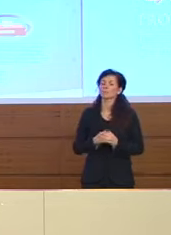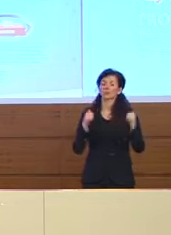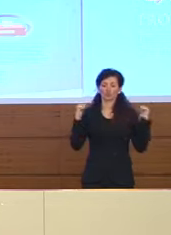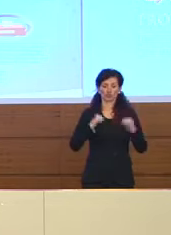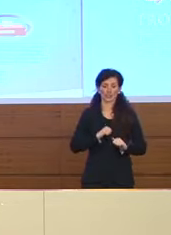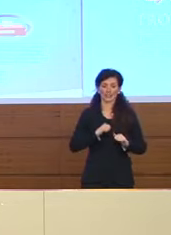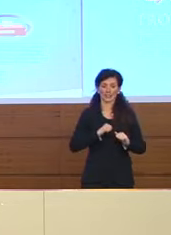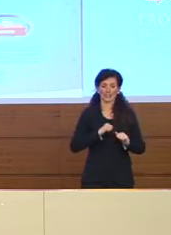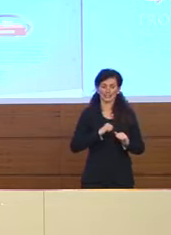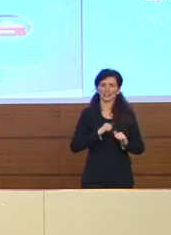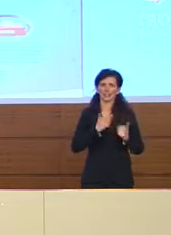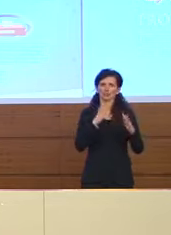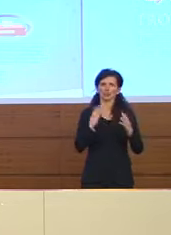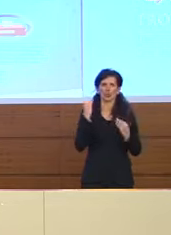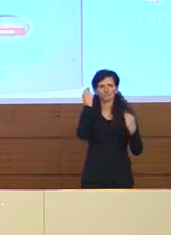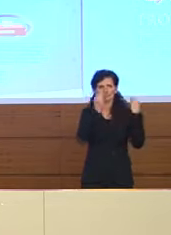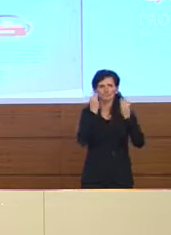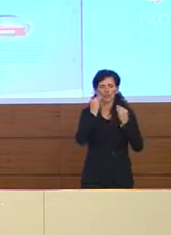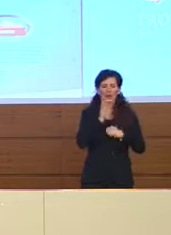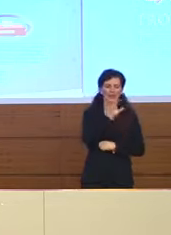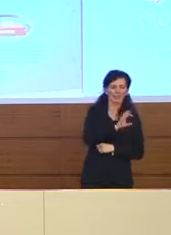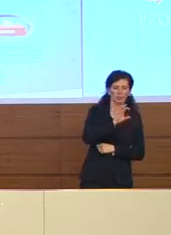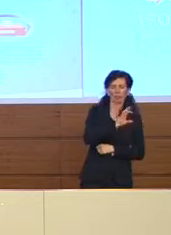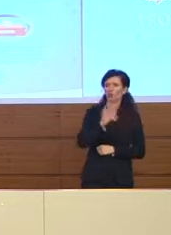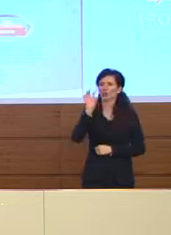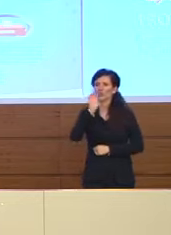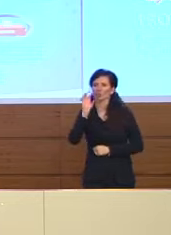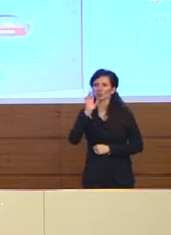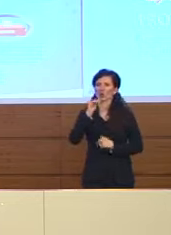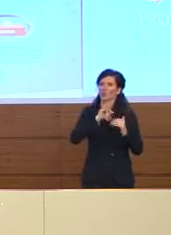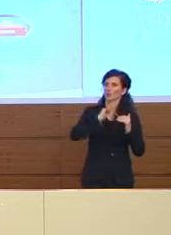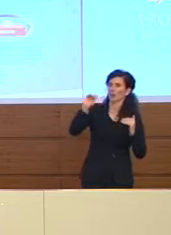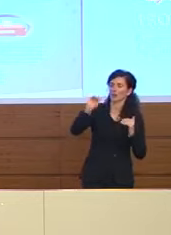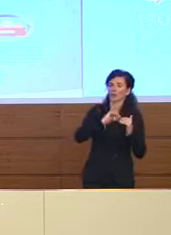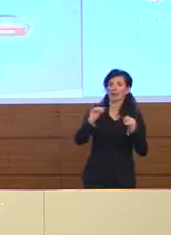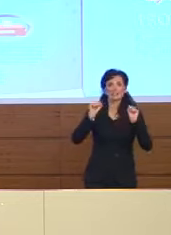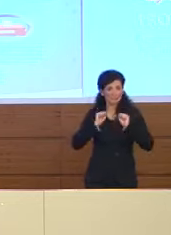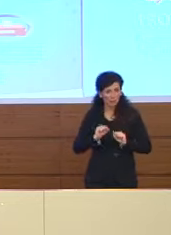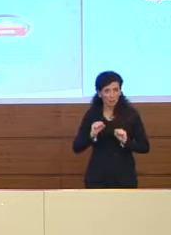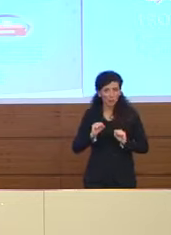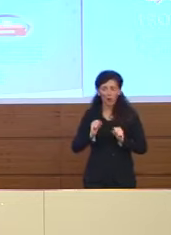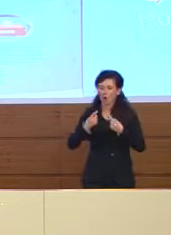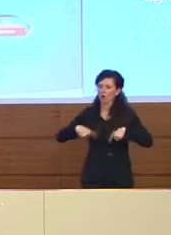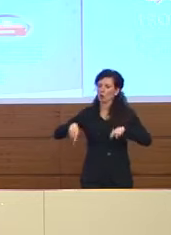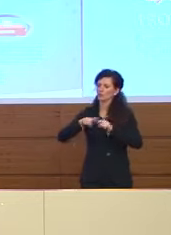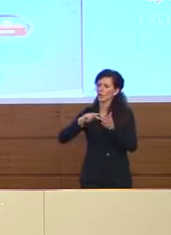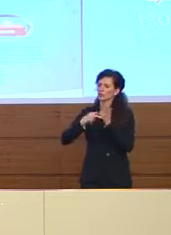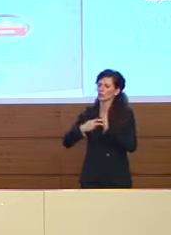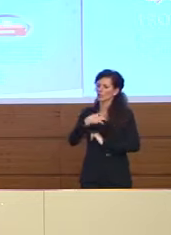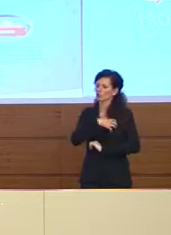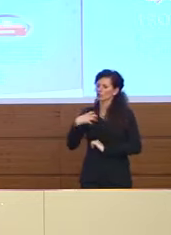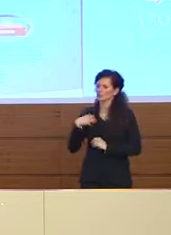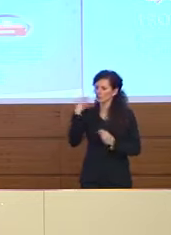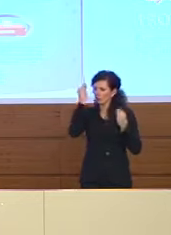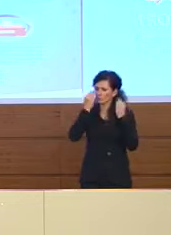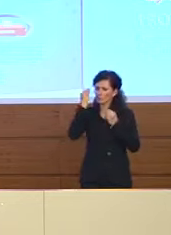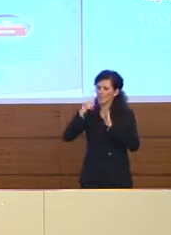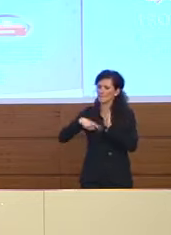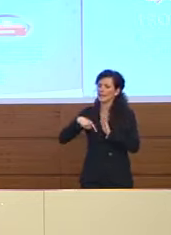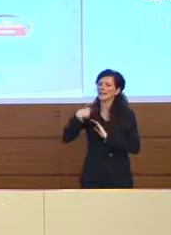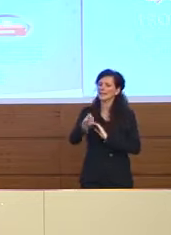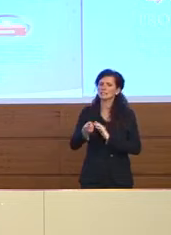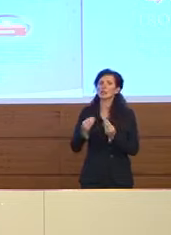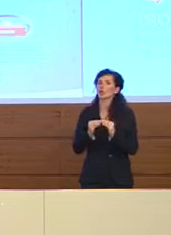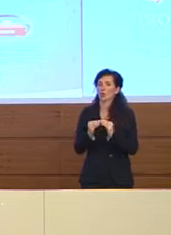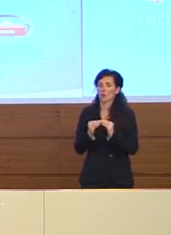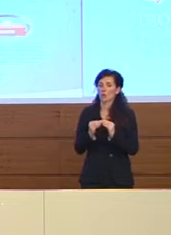spostamento tra tra regioni che cosa sta prevedendo il comitato tecnico scientifico per i prossimi mesi soprattutto nelle regioni dove magari